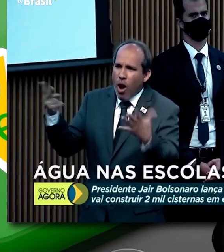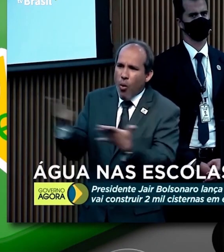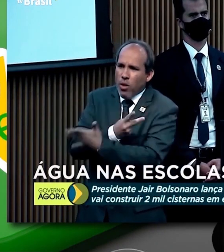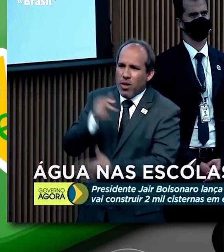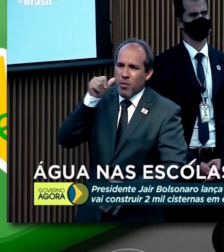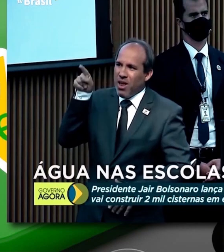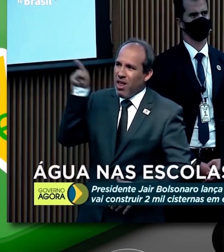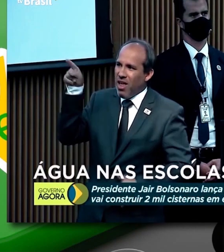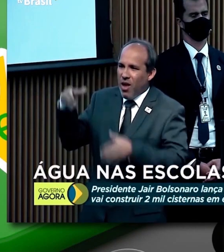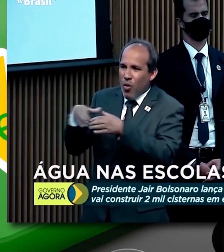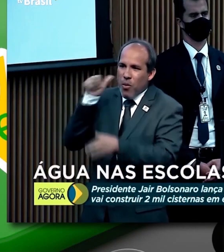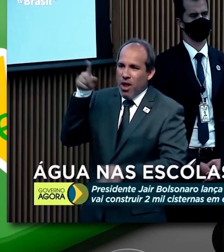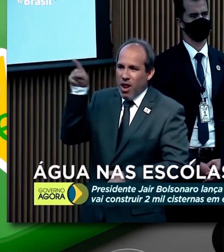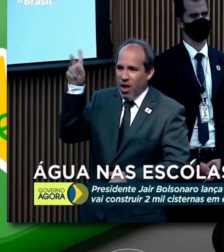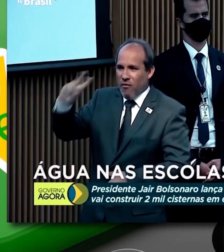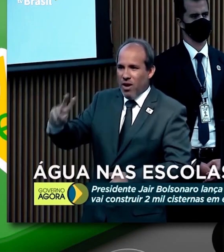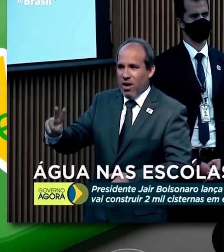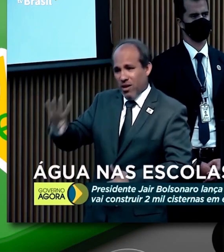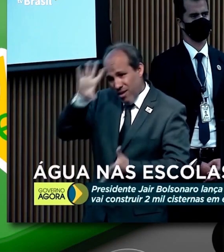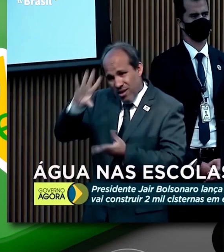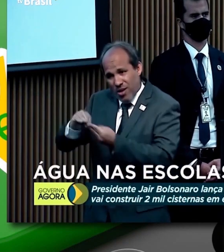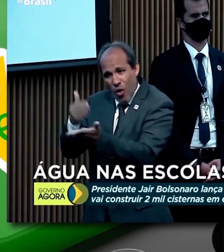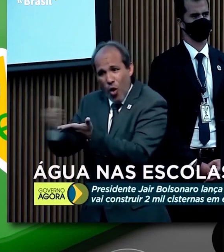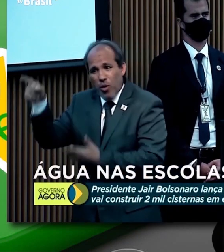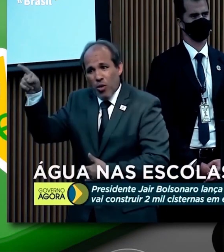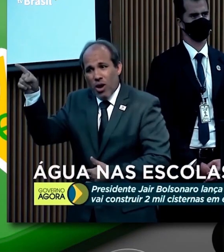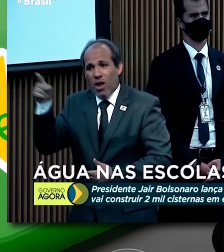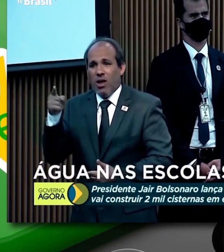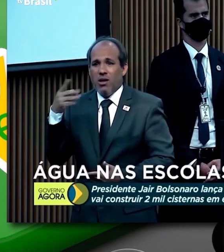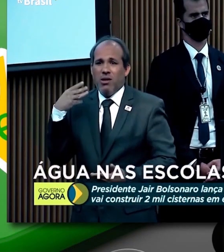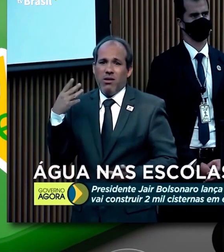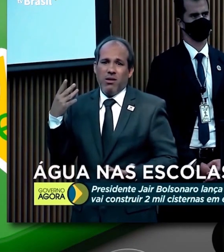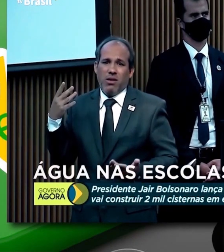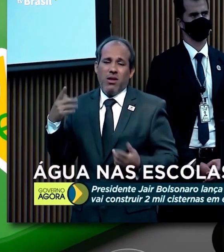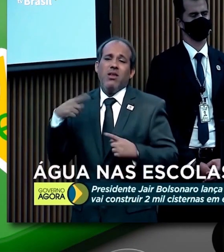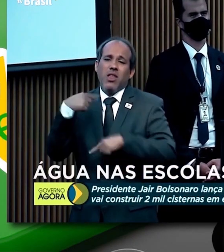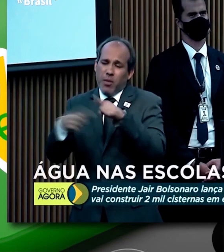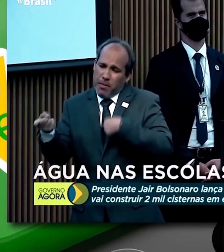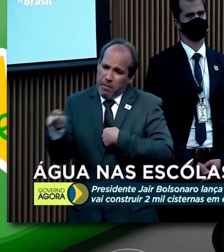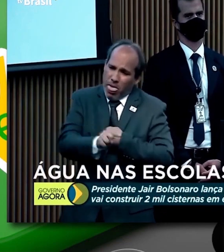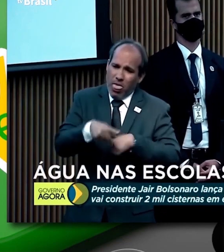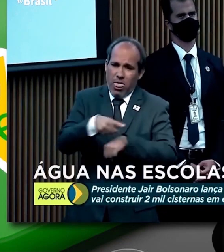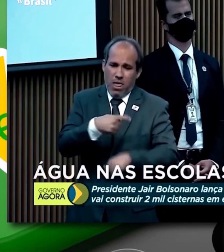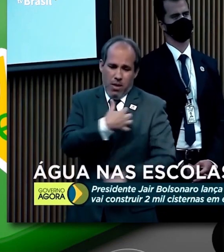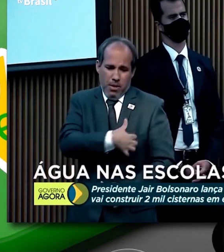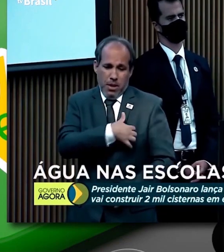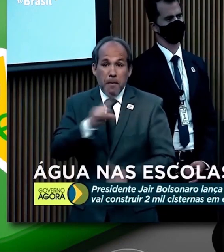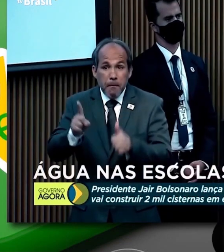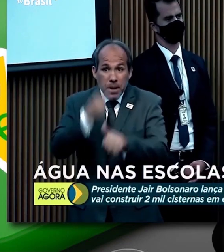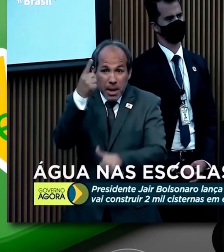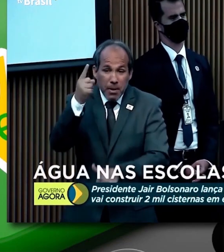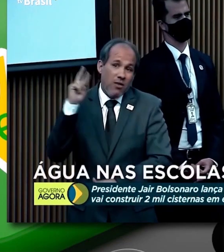Venezuela a tua bênção que lamentavelmente daqui a pouco vai começar com Argentina também a primeira vítima